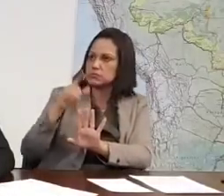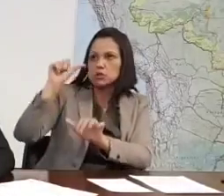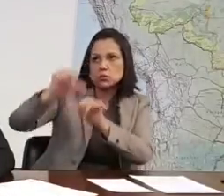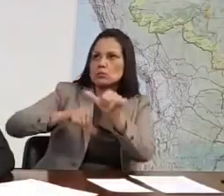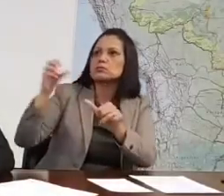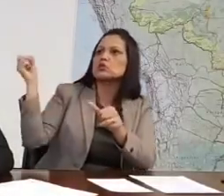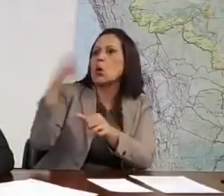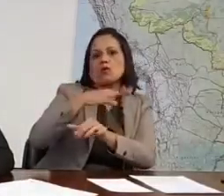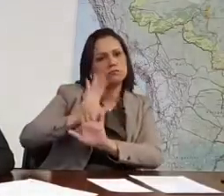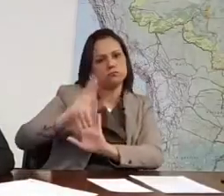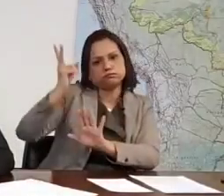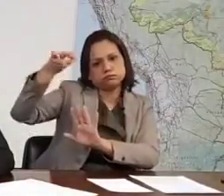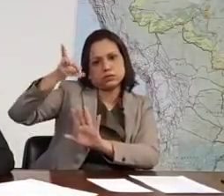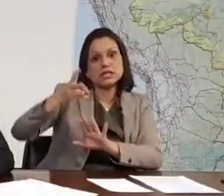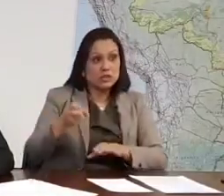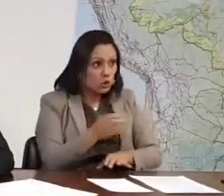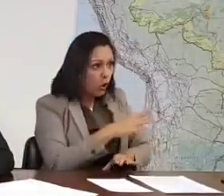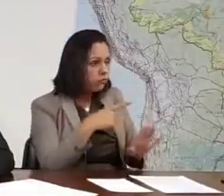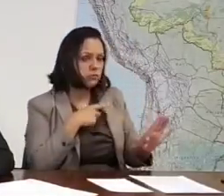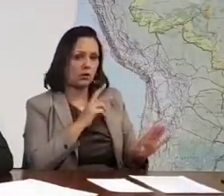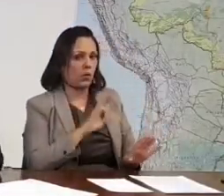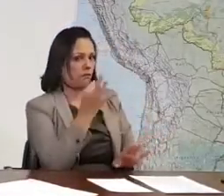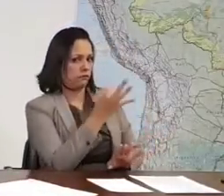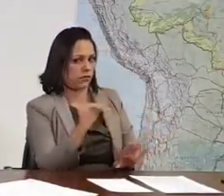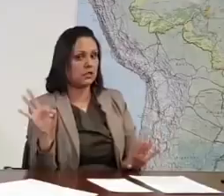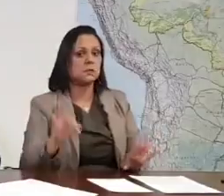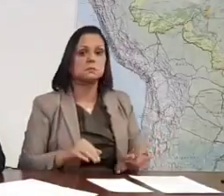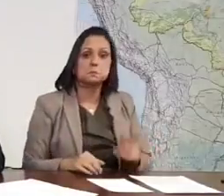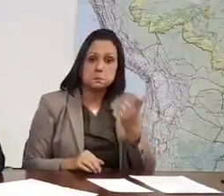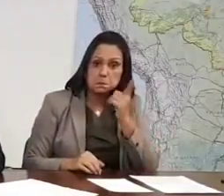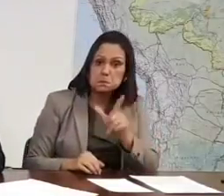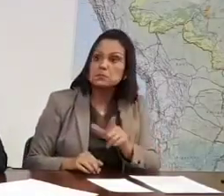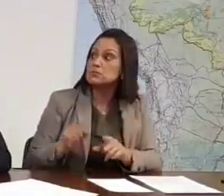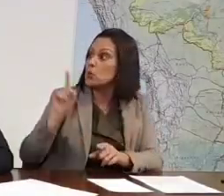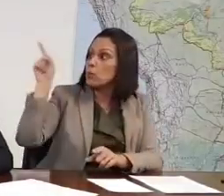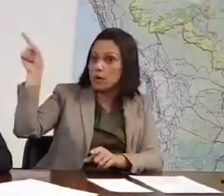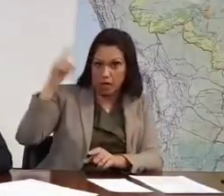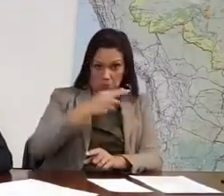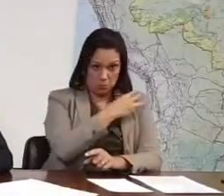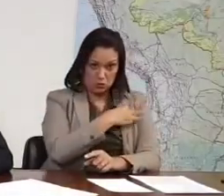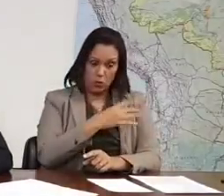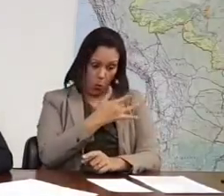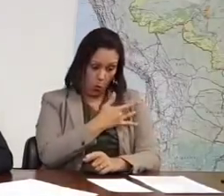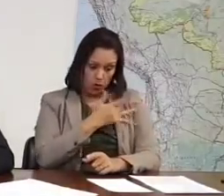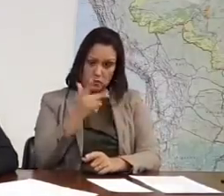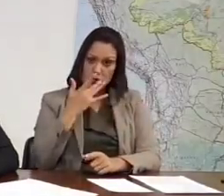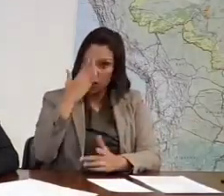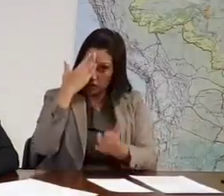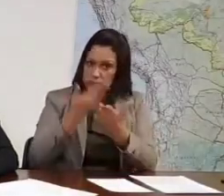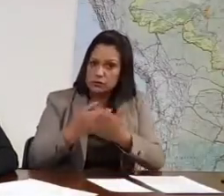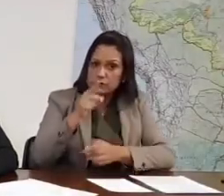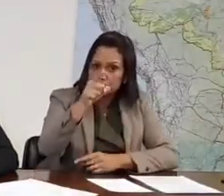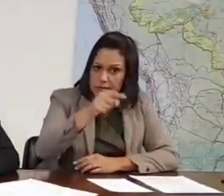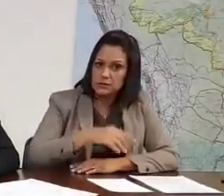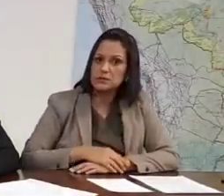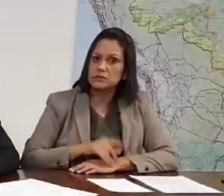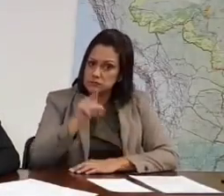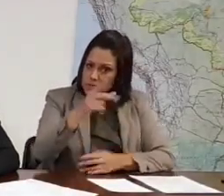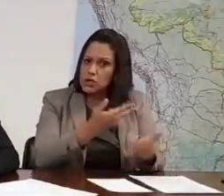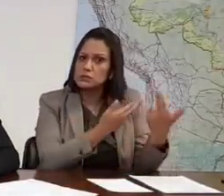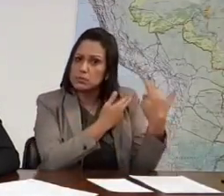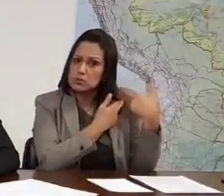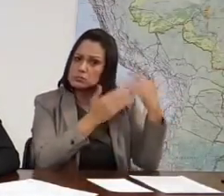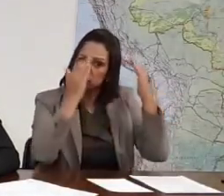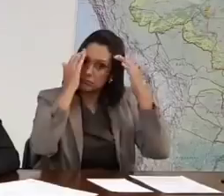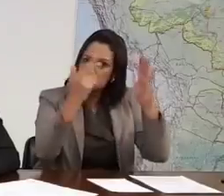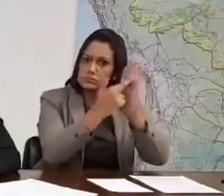estadual. E deu certo isso aí. Nós devemos acreditar, como o Monique sempre disse, acreditar em você, cidadão, que você é responsável, cumpridor dos seus